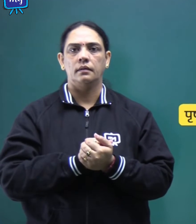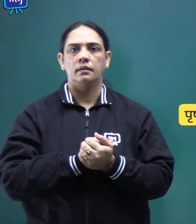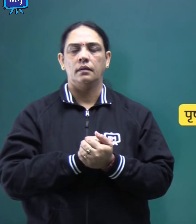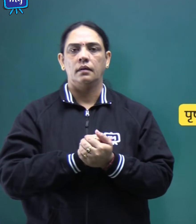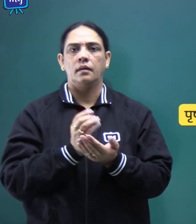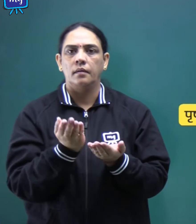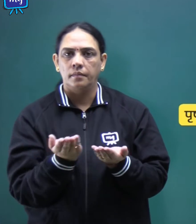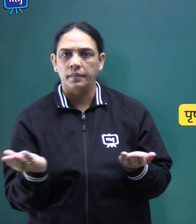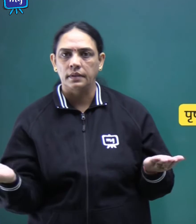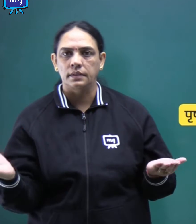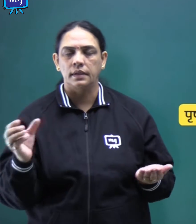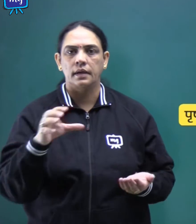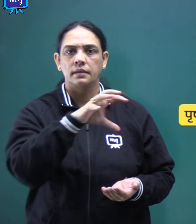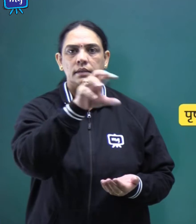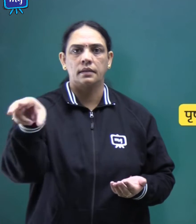पृष्ठीय क्षेत्रफल